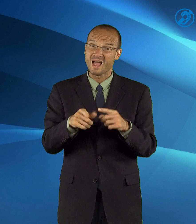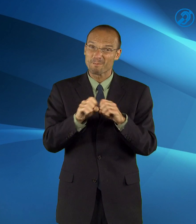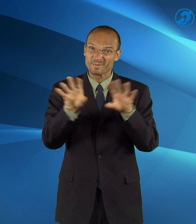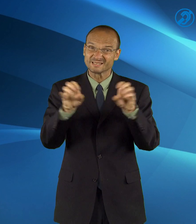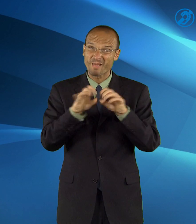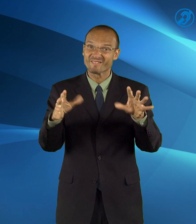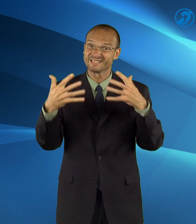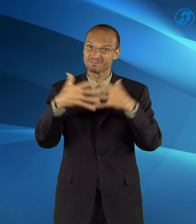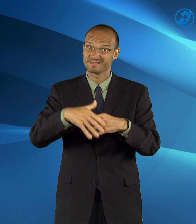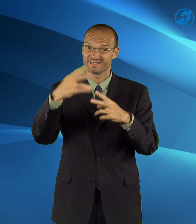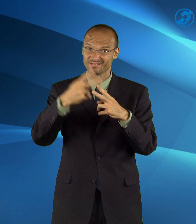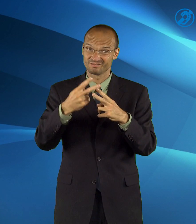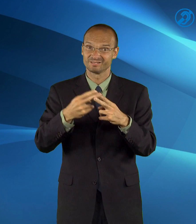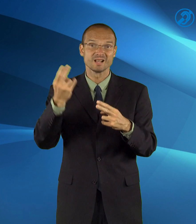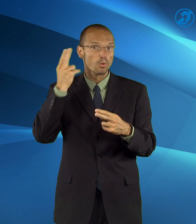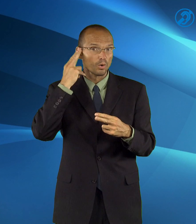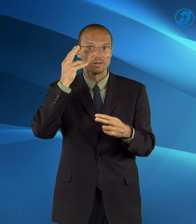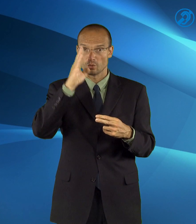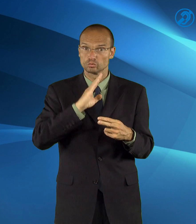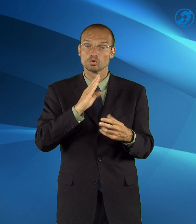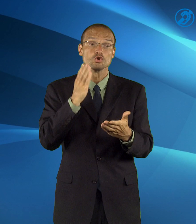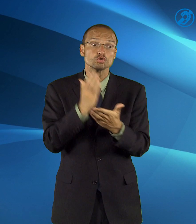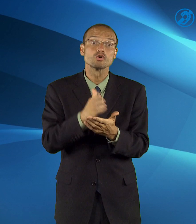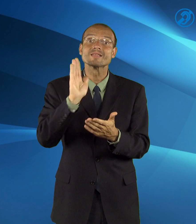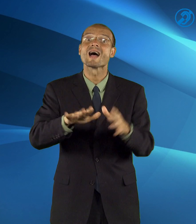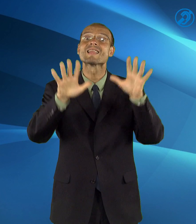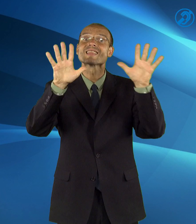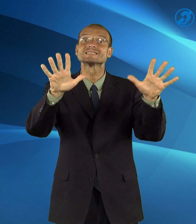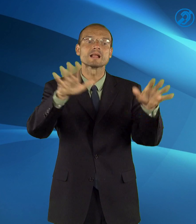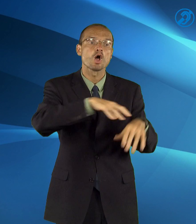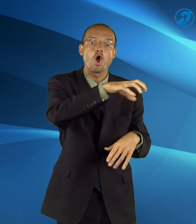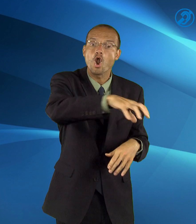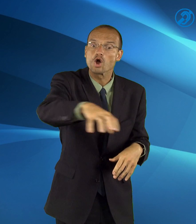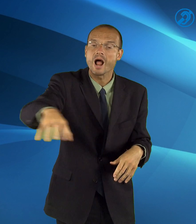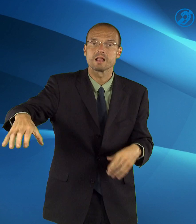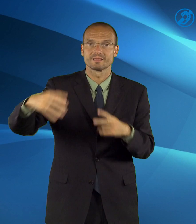Prispevki spletne TV za gluhe in naglušne že na 10 lokalnih televizijah.